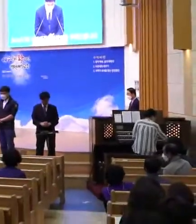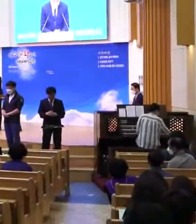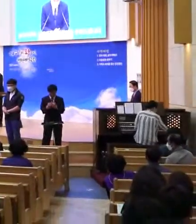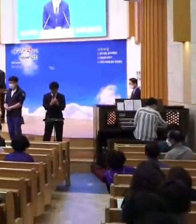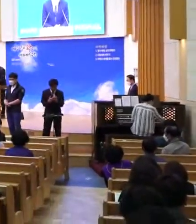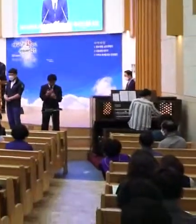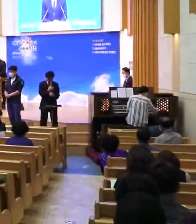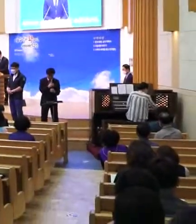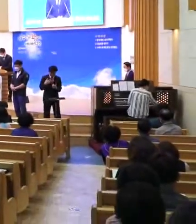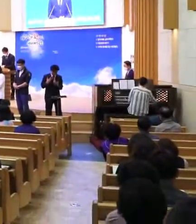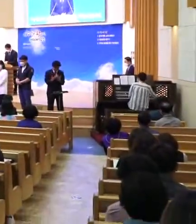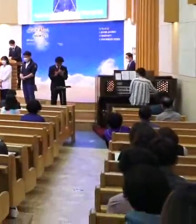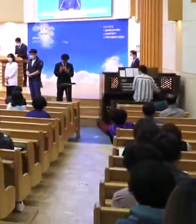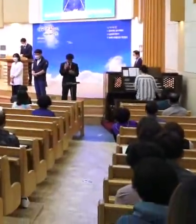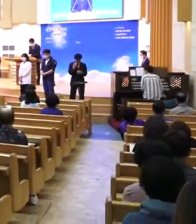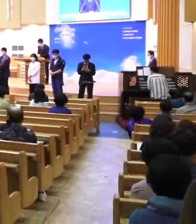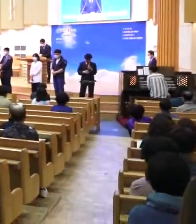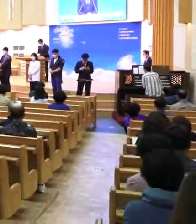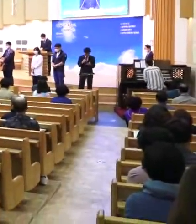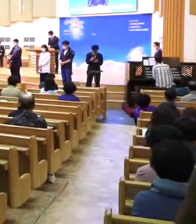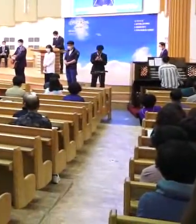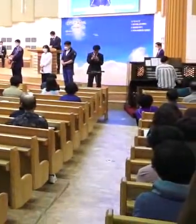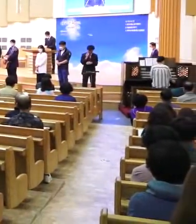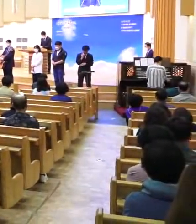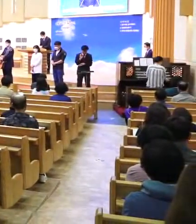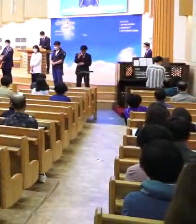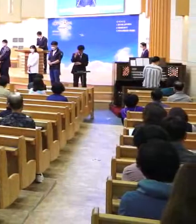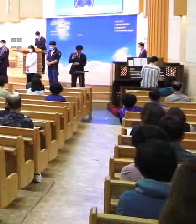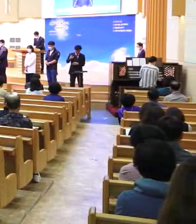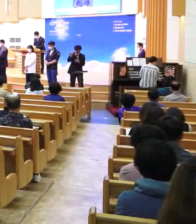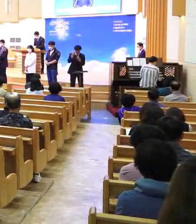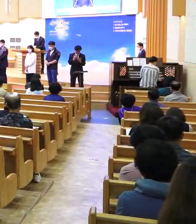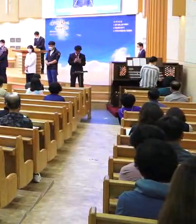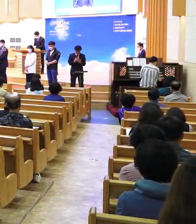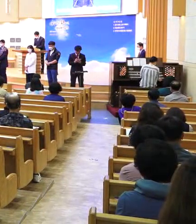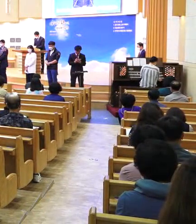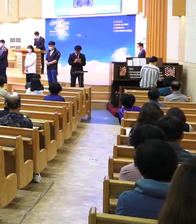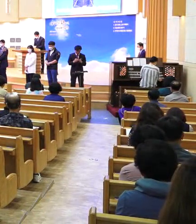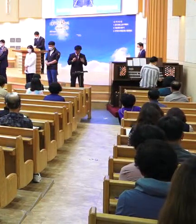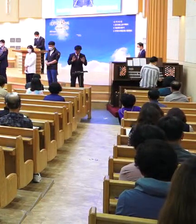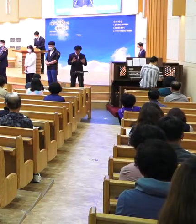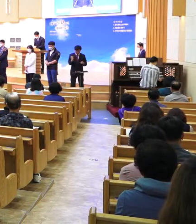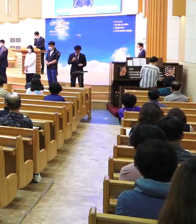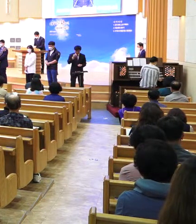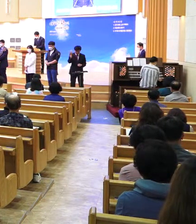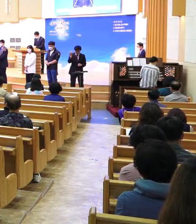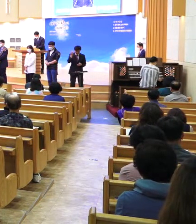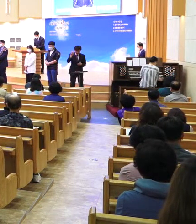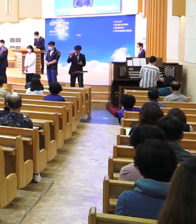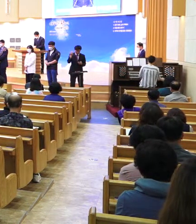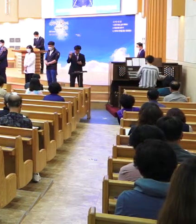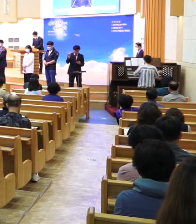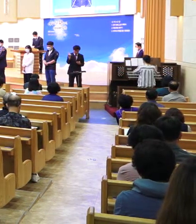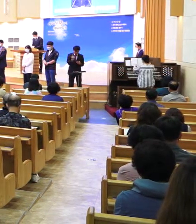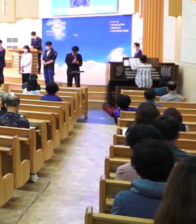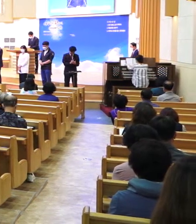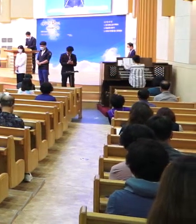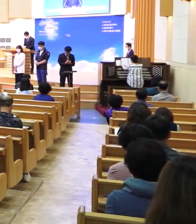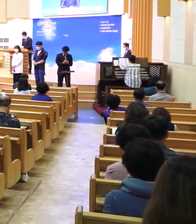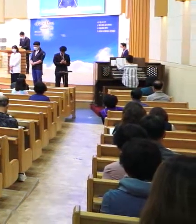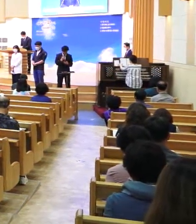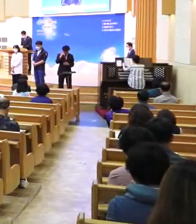은혜가 충만하신 하나님, 영광을 받아 주시옵소서. 오늘은 성령님께서 이 땅에 임하신